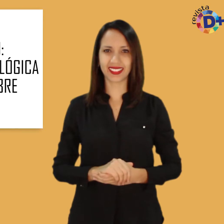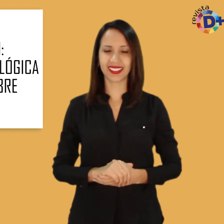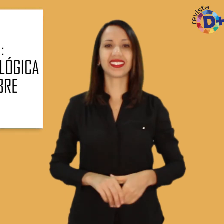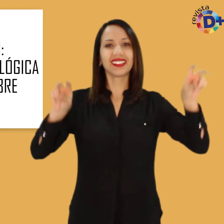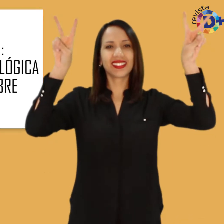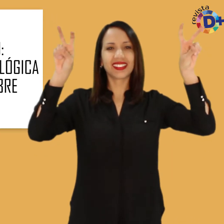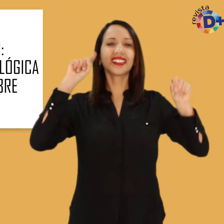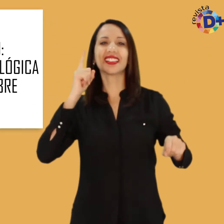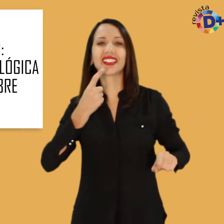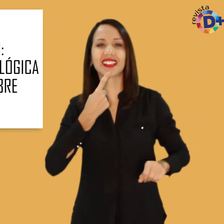Surdez e educação.